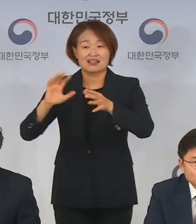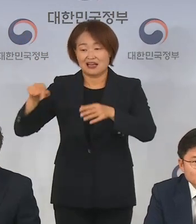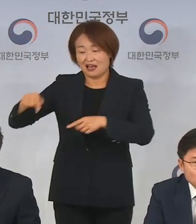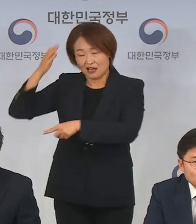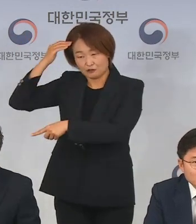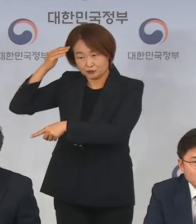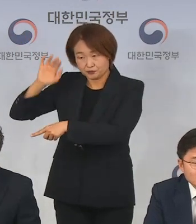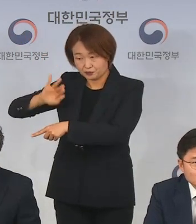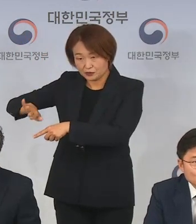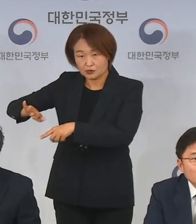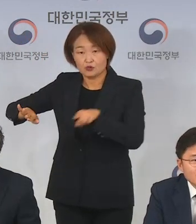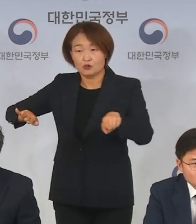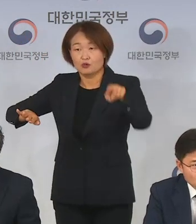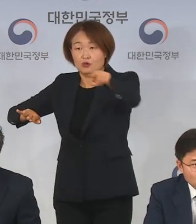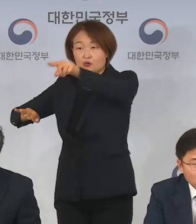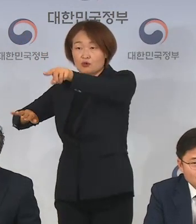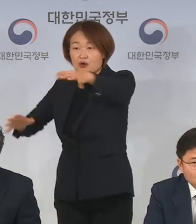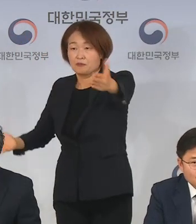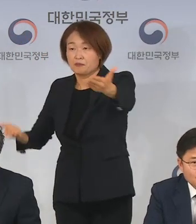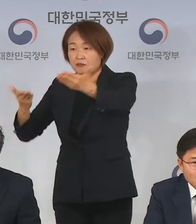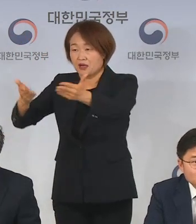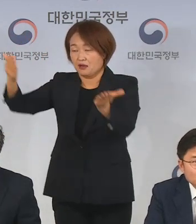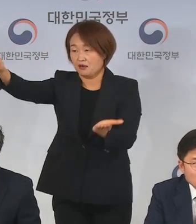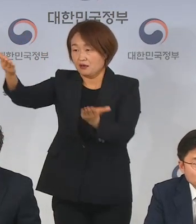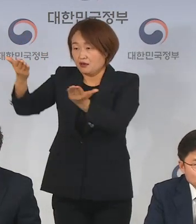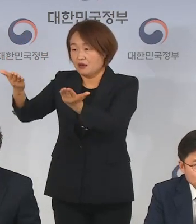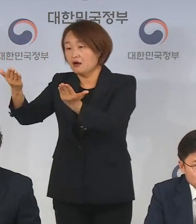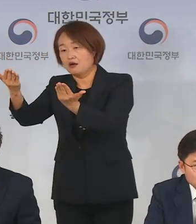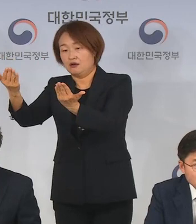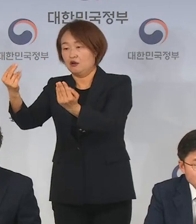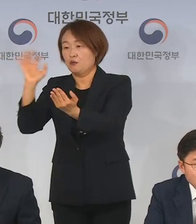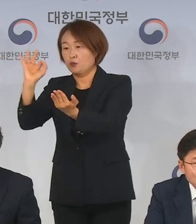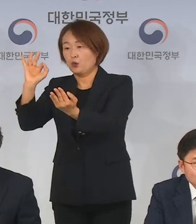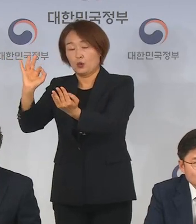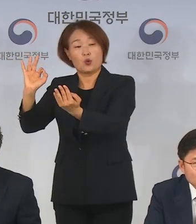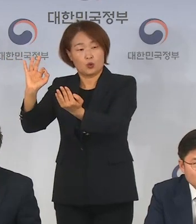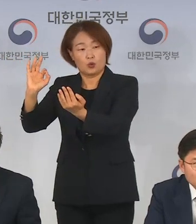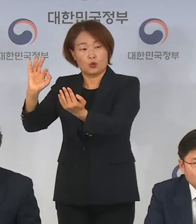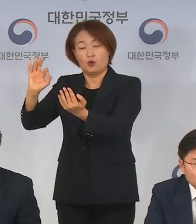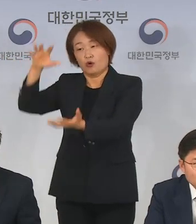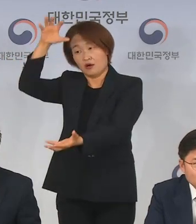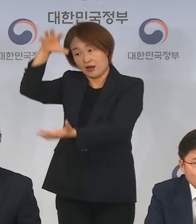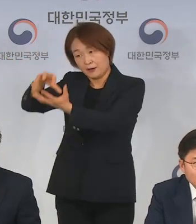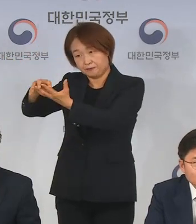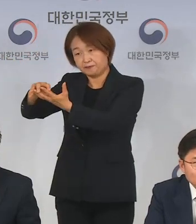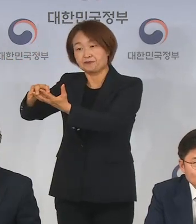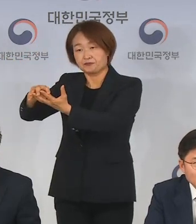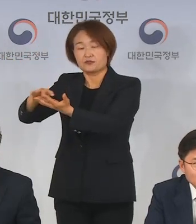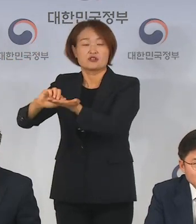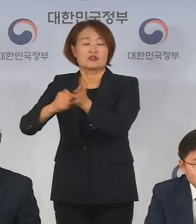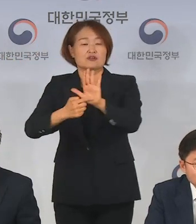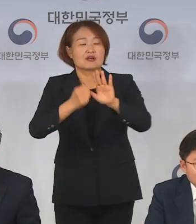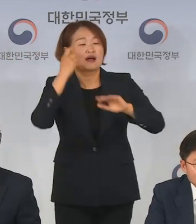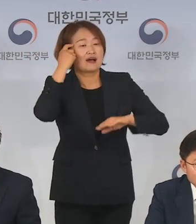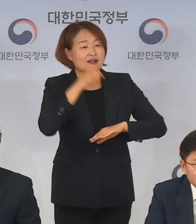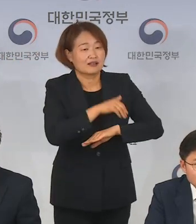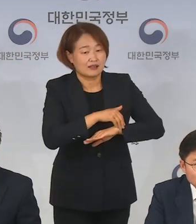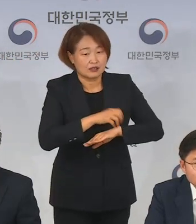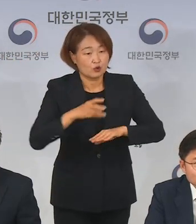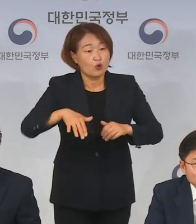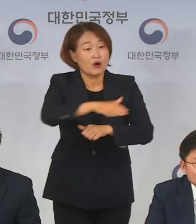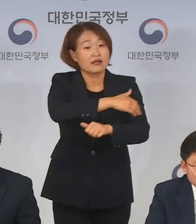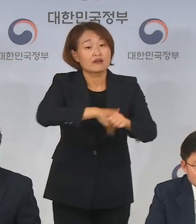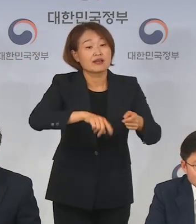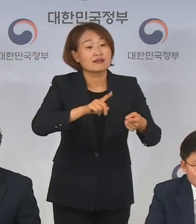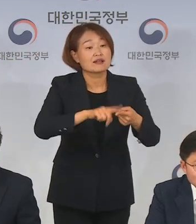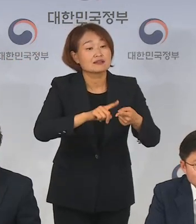그 분석 결과를 종합해서 발표를 할 것으로 저희들이 예상을 하고 있고요. 환경과 관련된 시료는